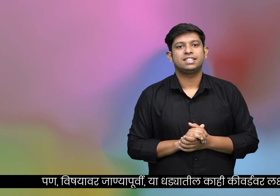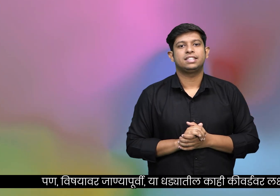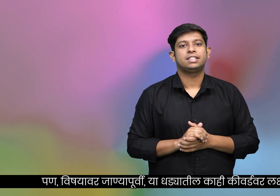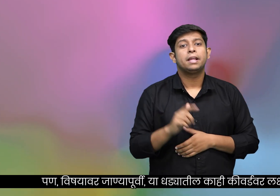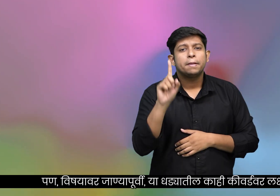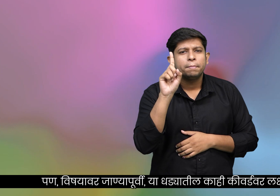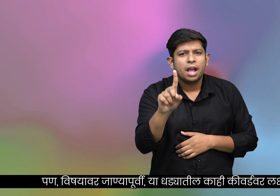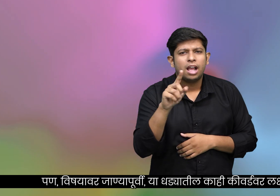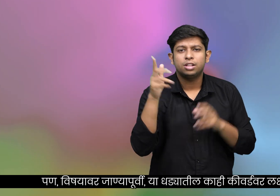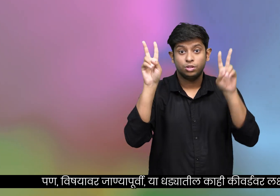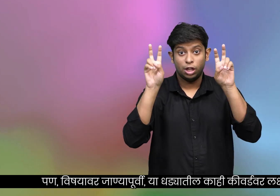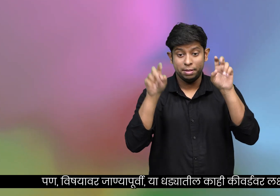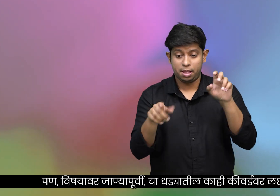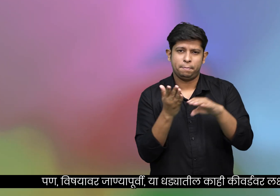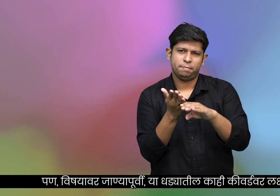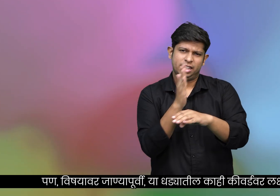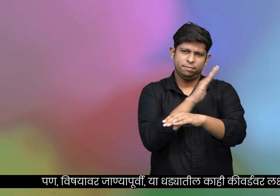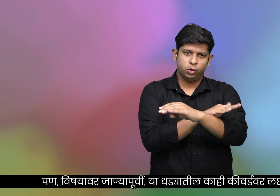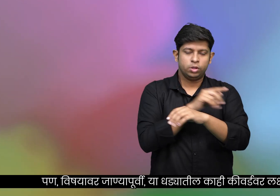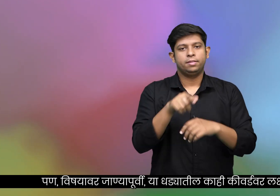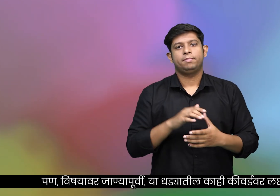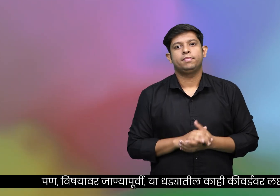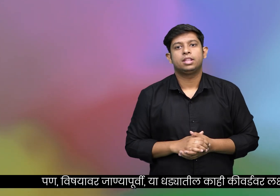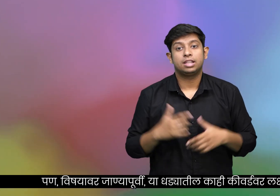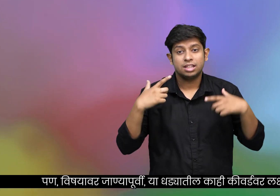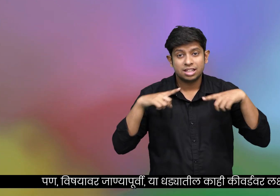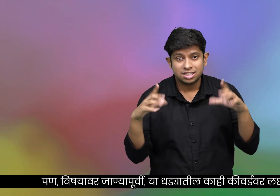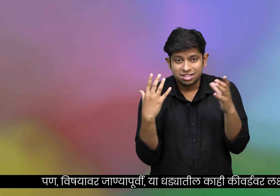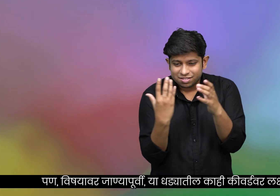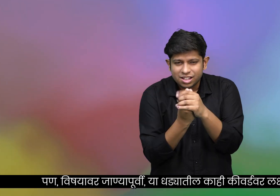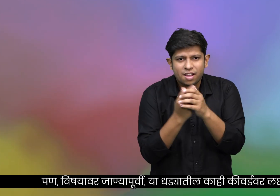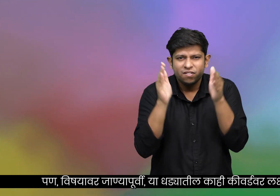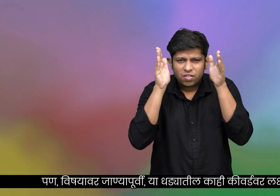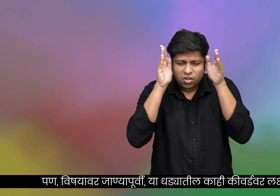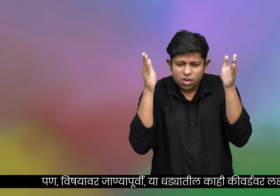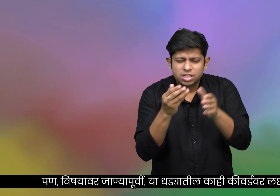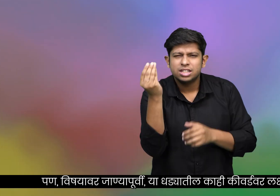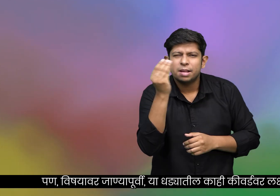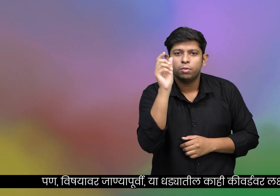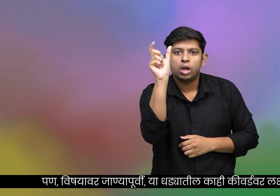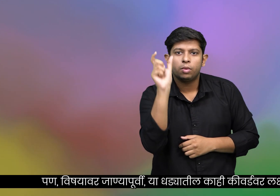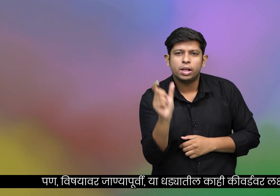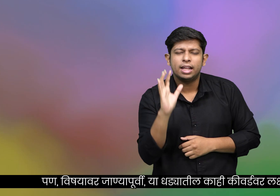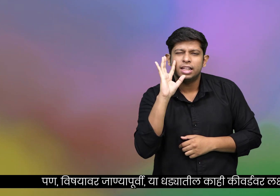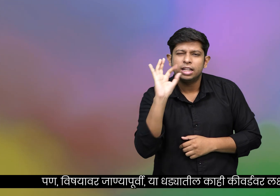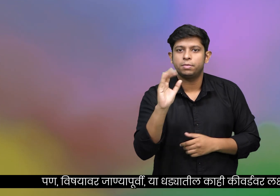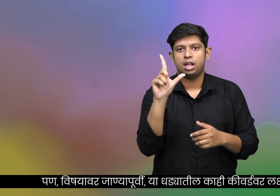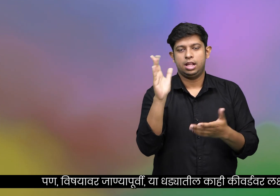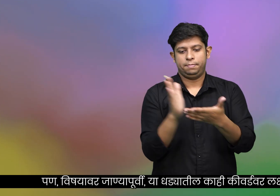पण विषयापूर्वी जाण्यापूर्वी या धड्यातील काही कीवर्डवर लक्ष केंद्रित करूया.